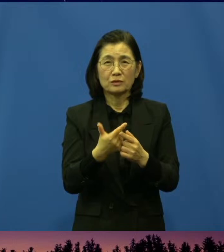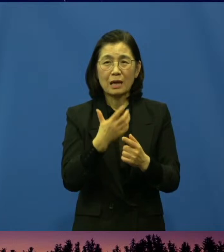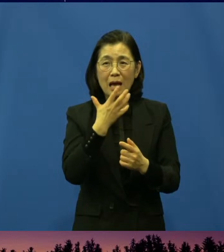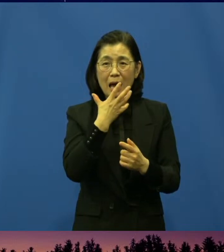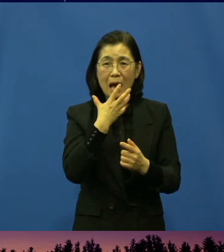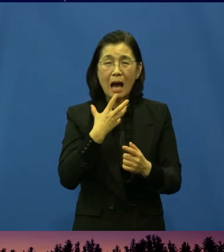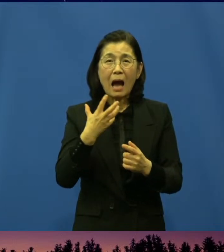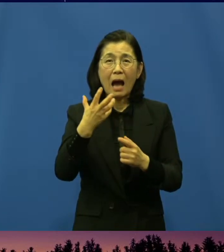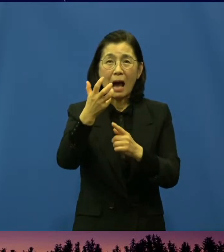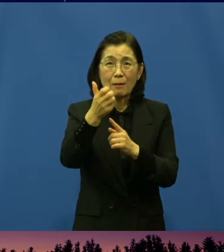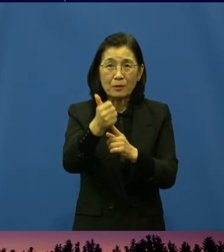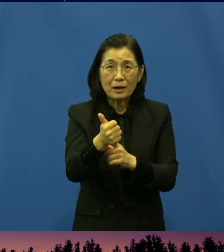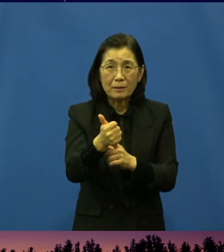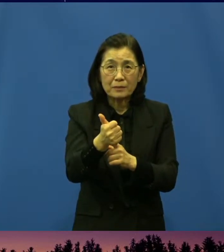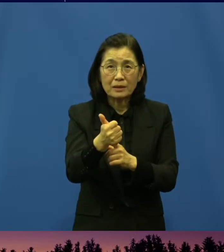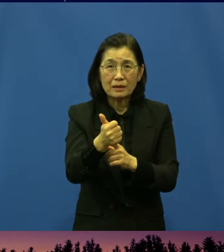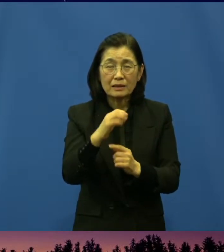거죠?